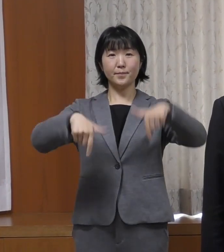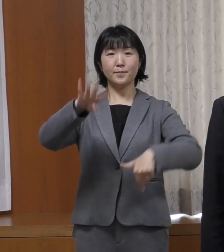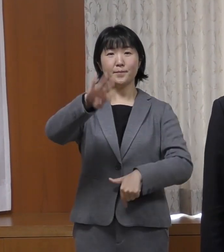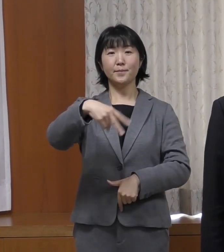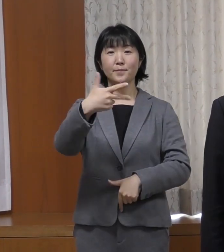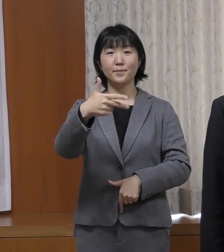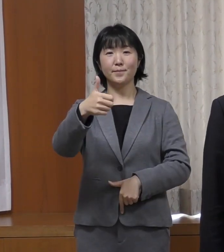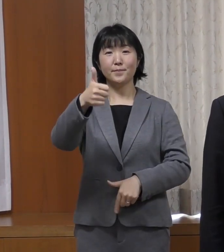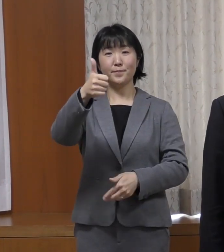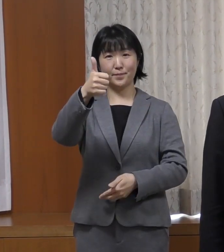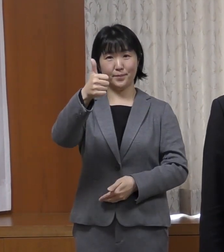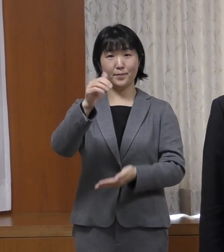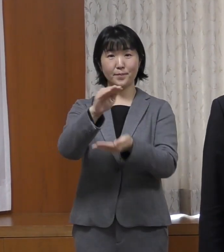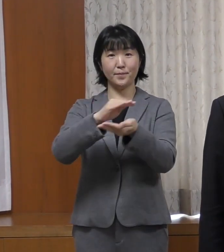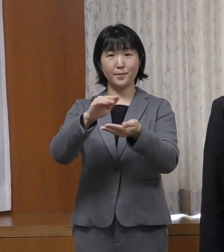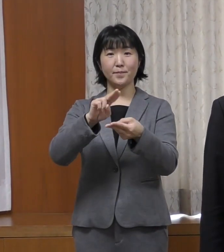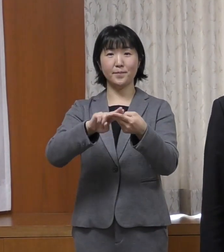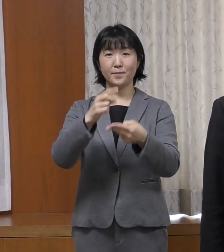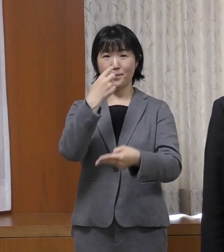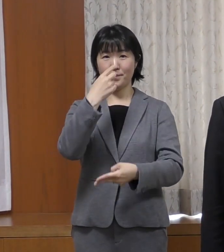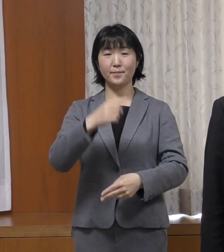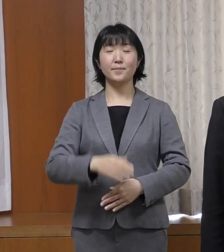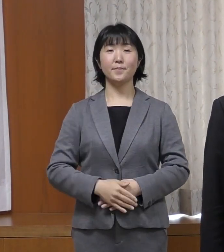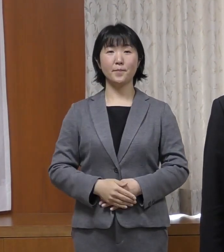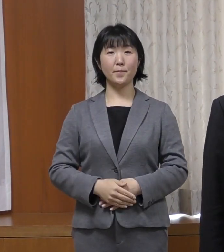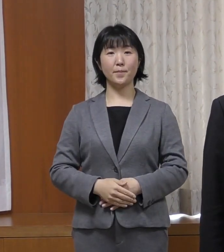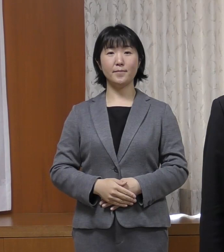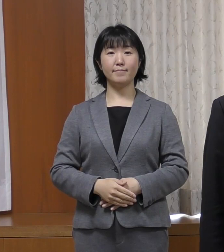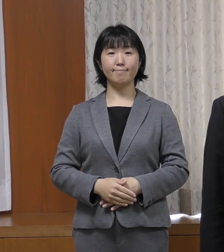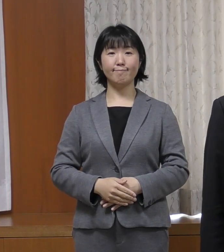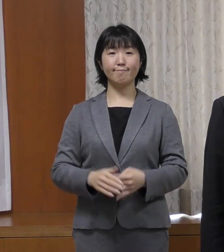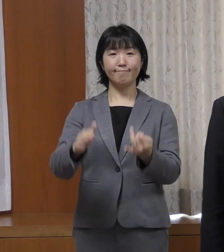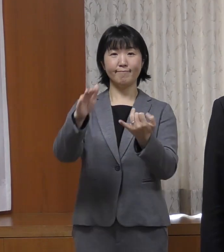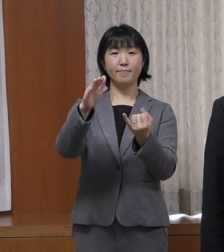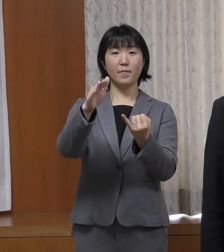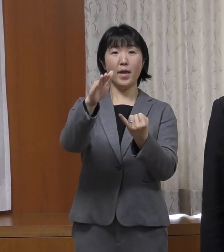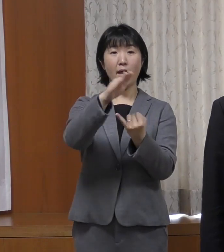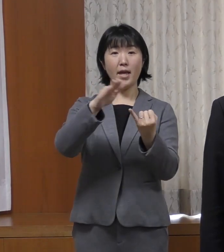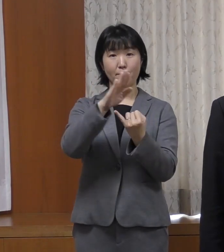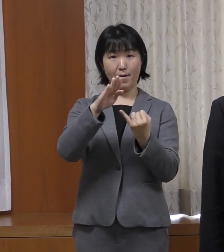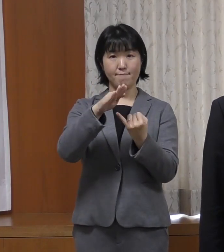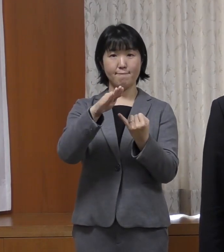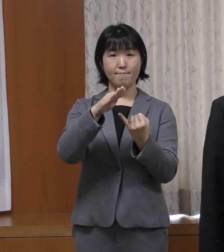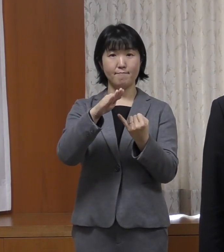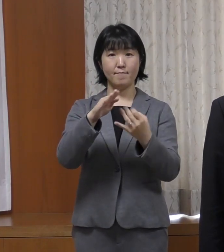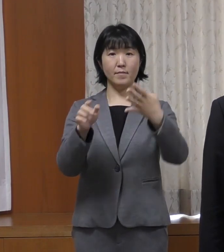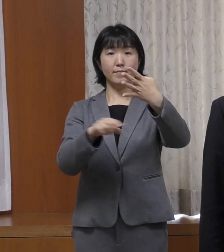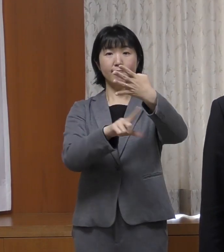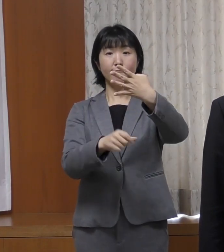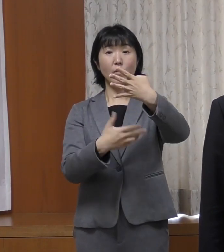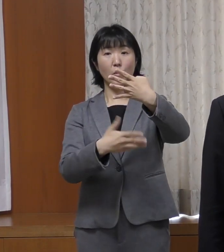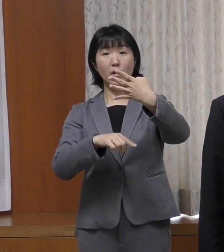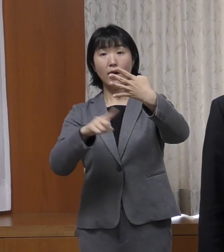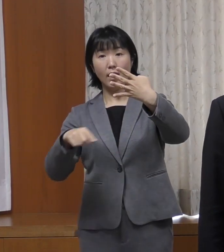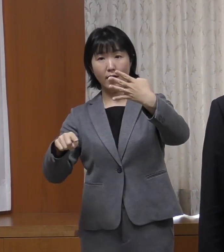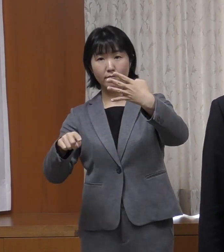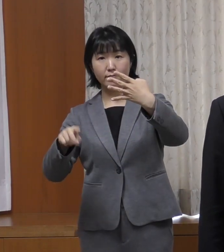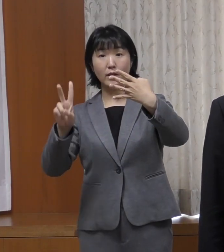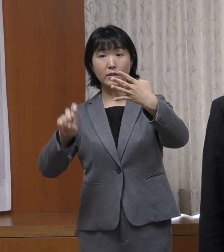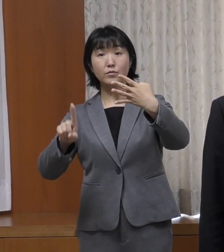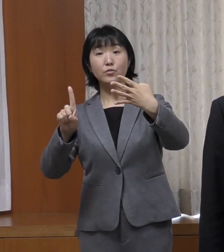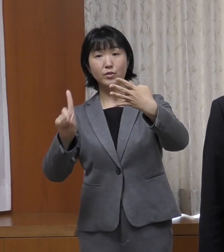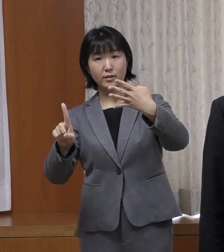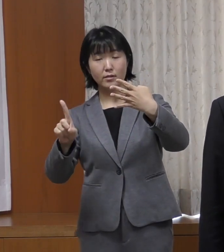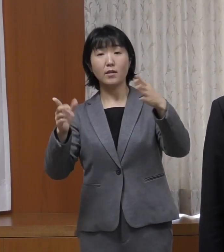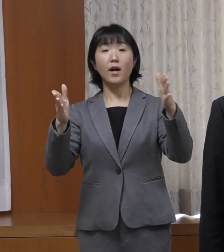西条市長の玉井俊久です。愛媛県は4月8日から